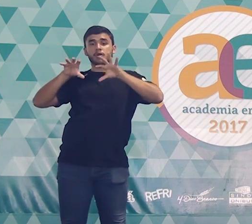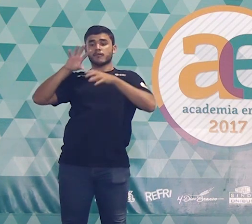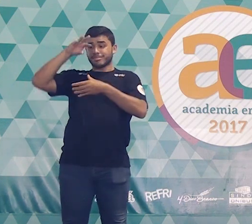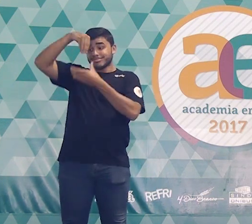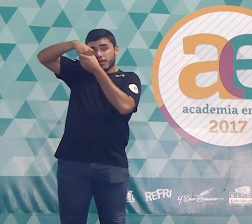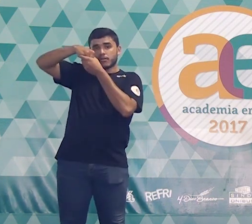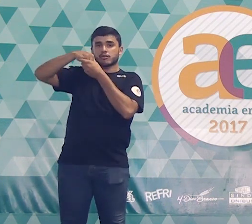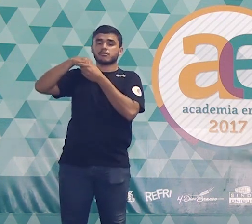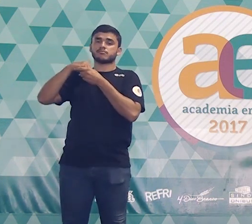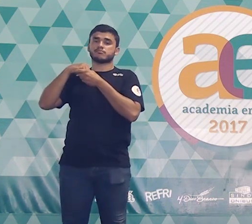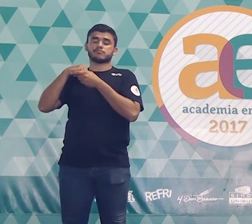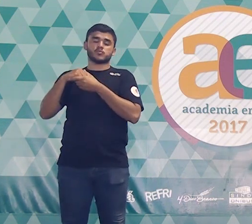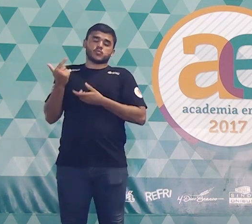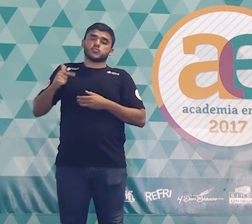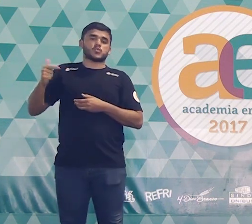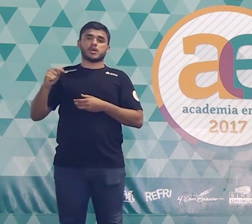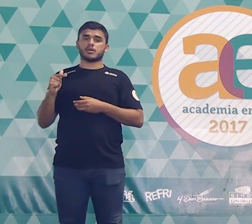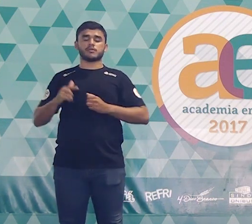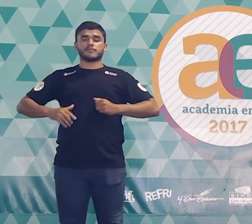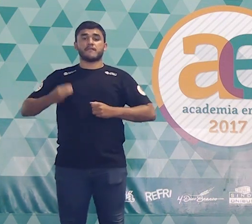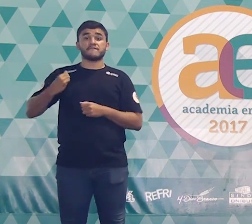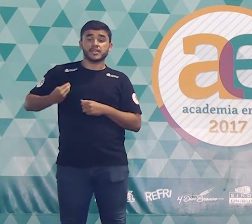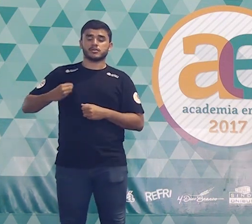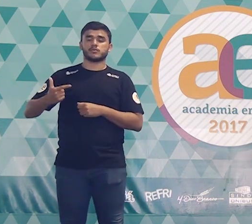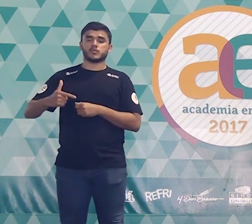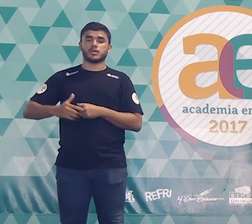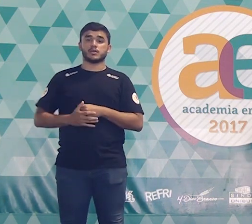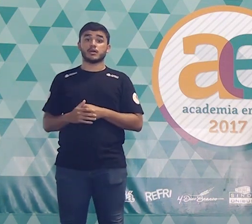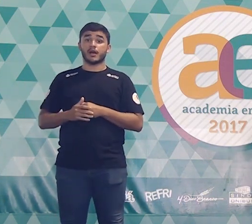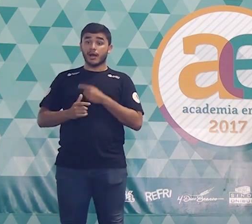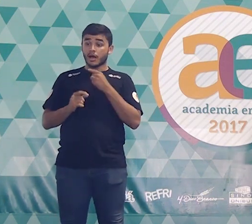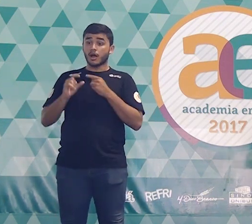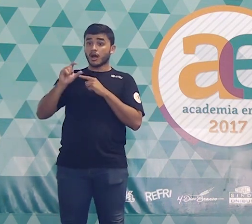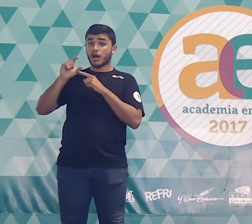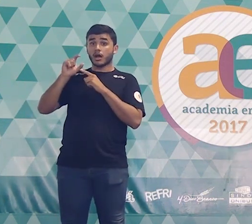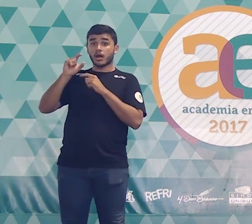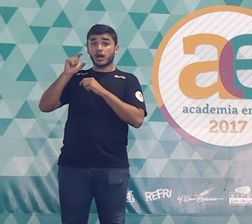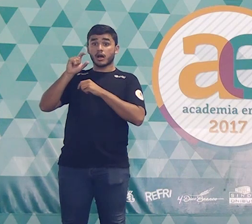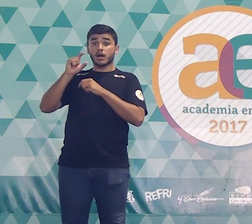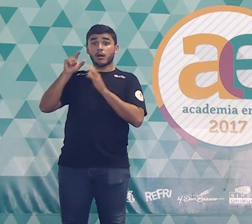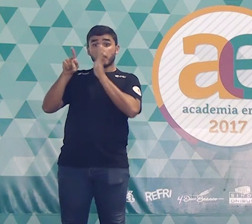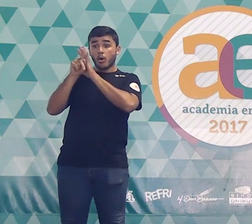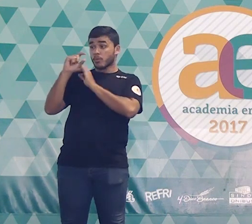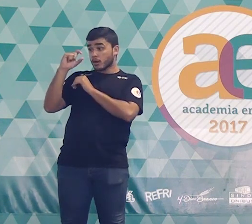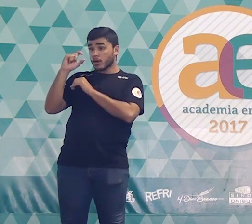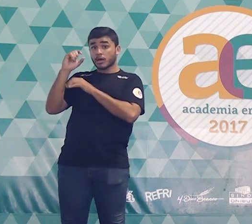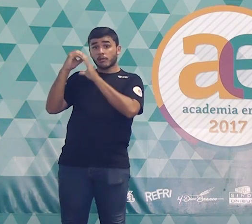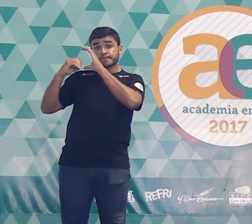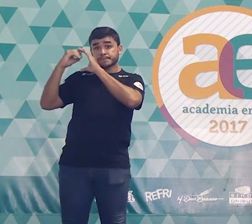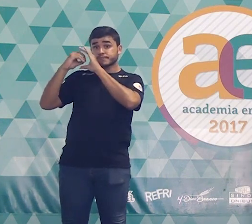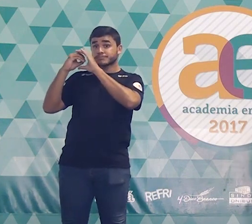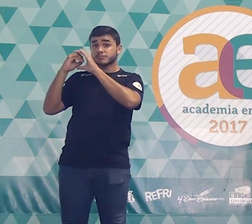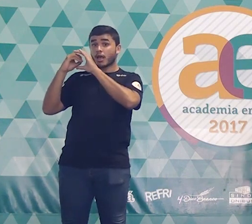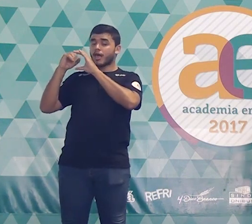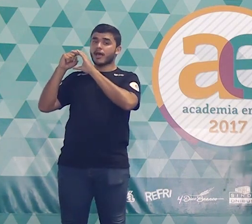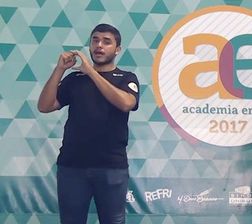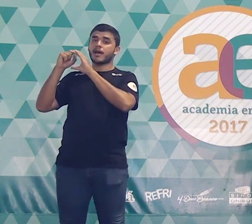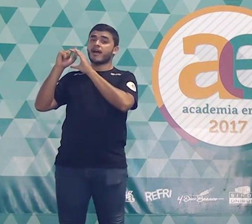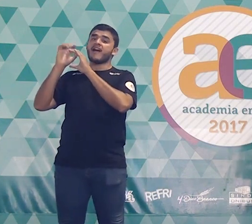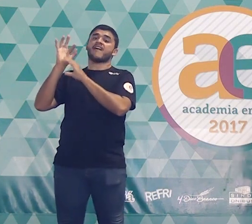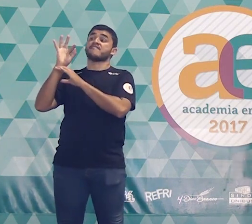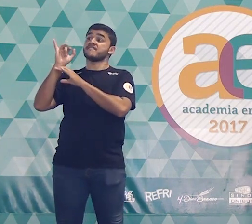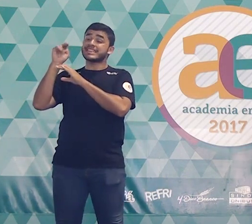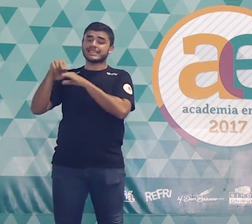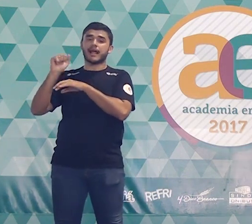interno, eu não tenho mais uma unidade vital. Isso significa a unidade morfofuncional da vida. Outra